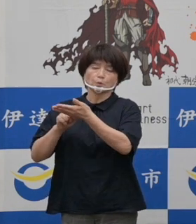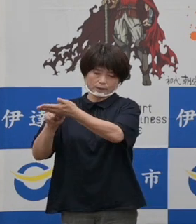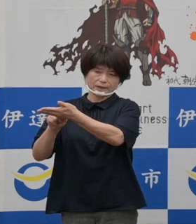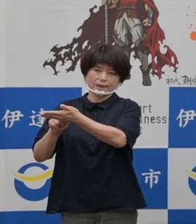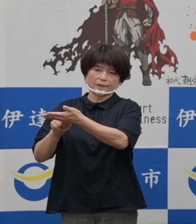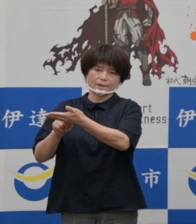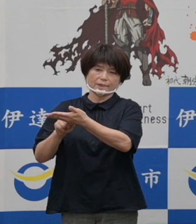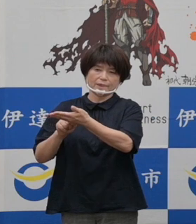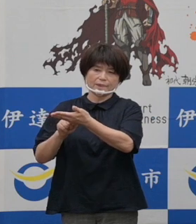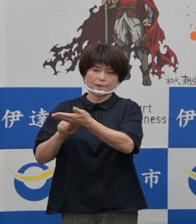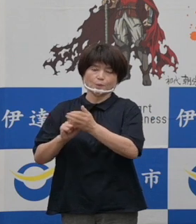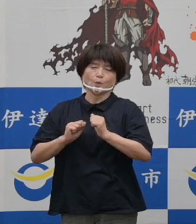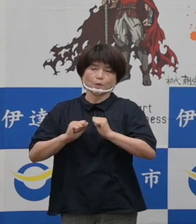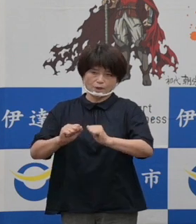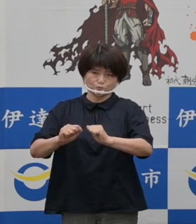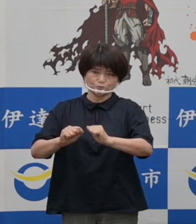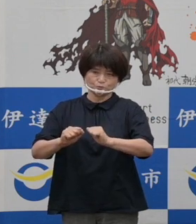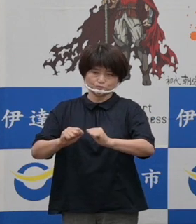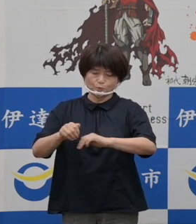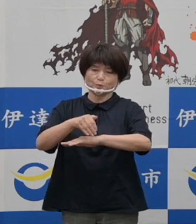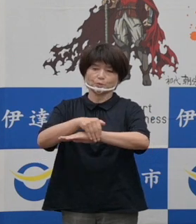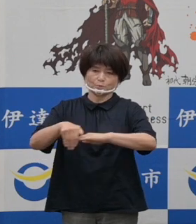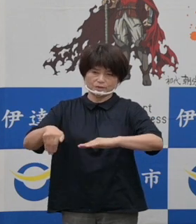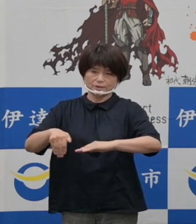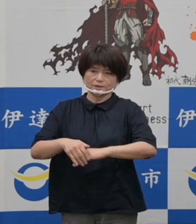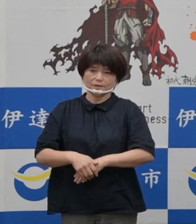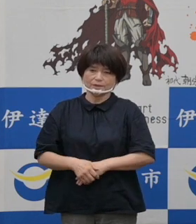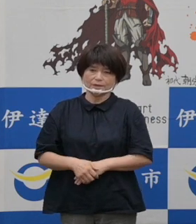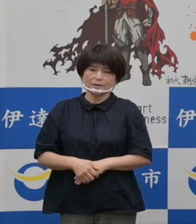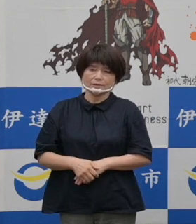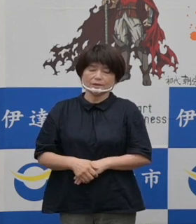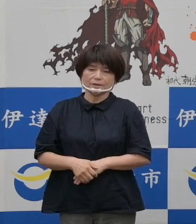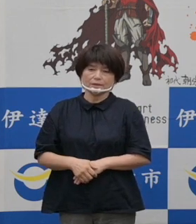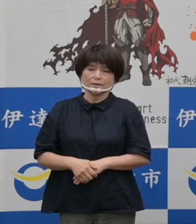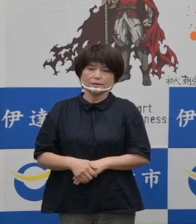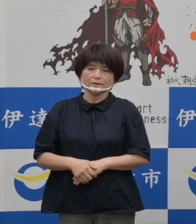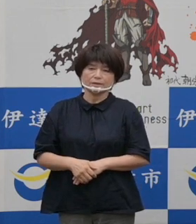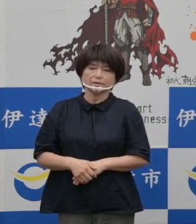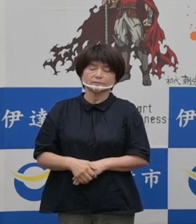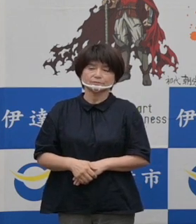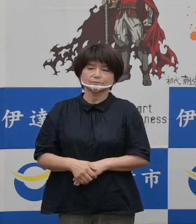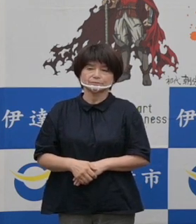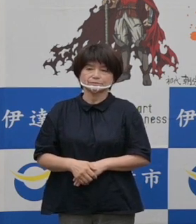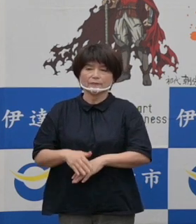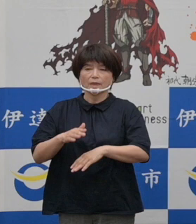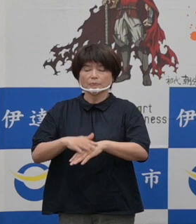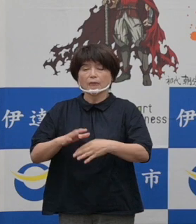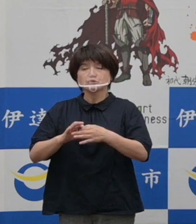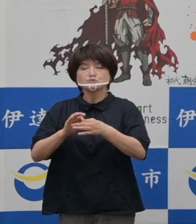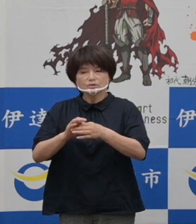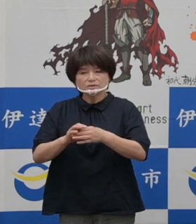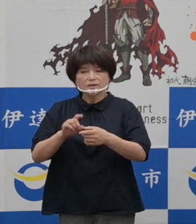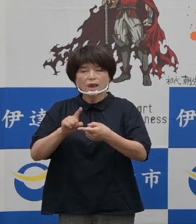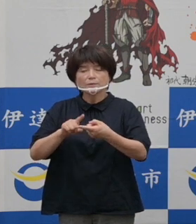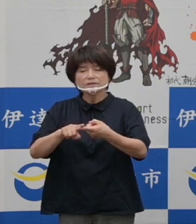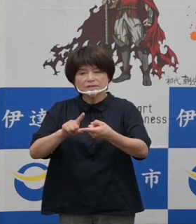申請といいますかね、をしていくというような形になっていくと思います。ですから、そういったこう手続きにのっとった形